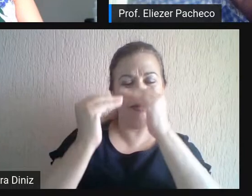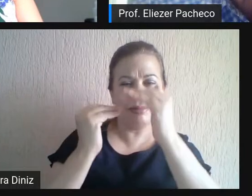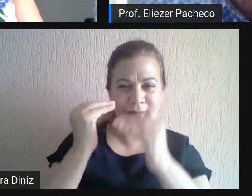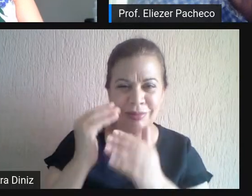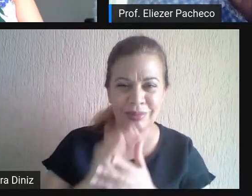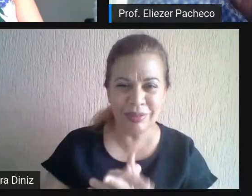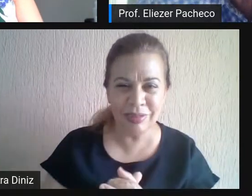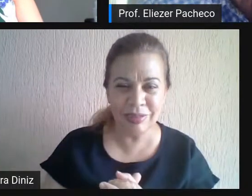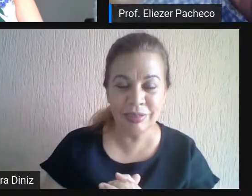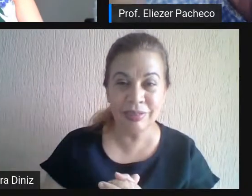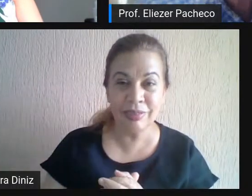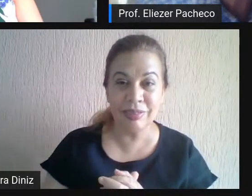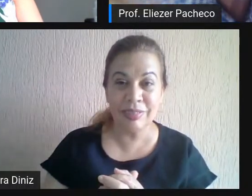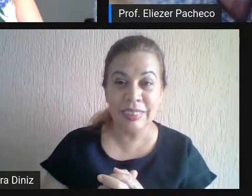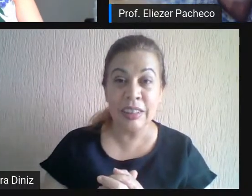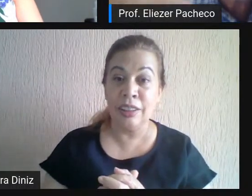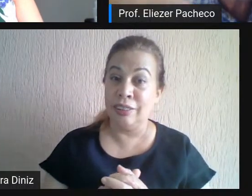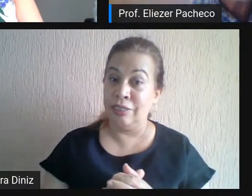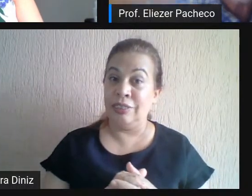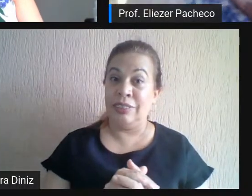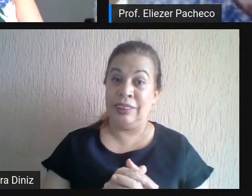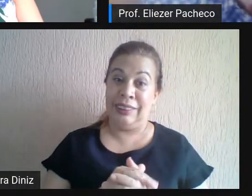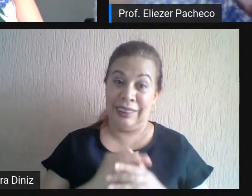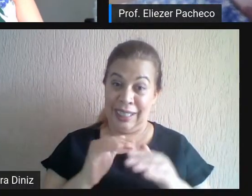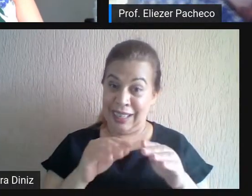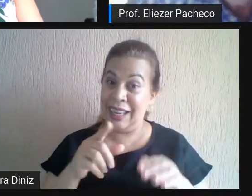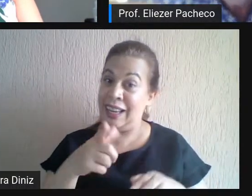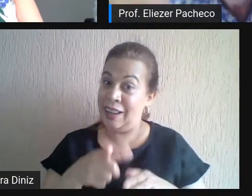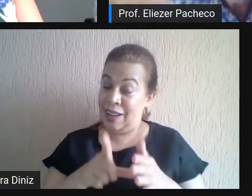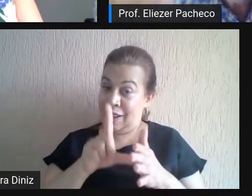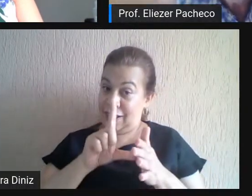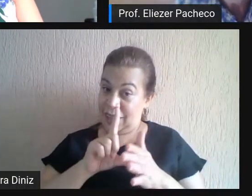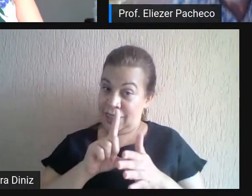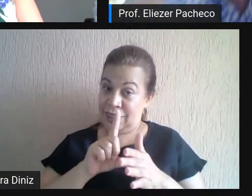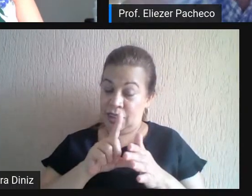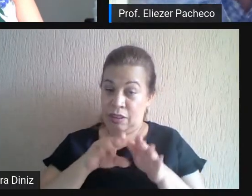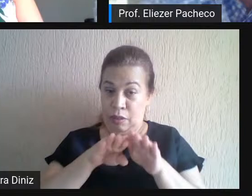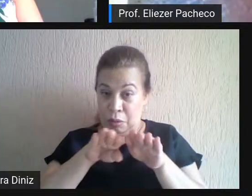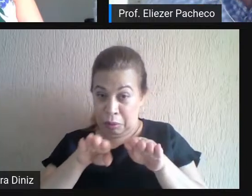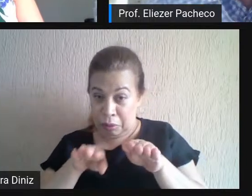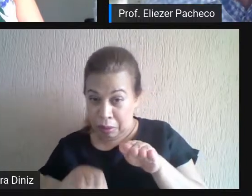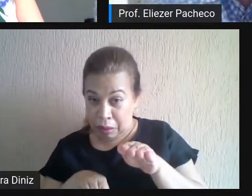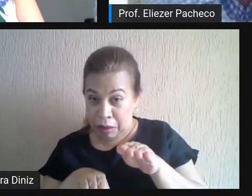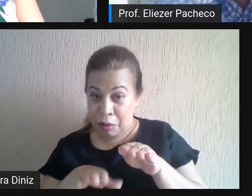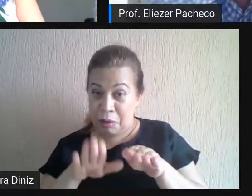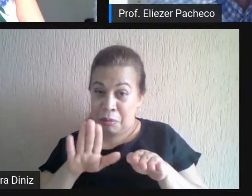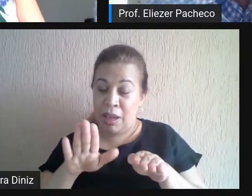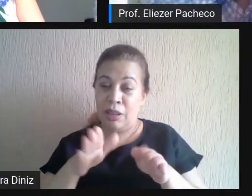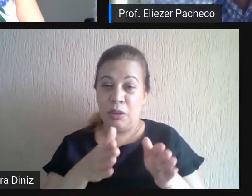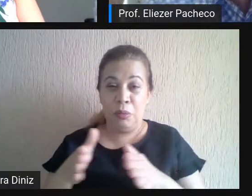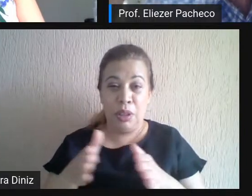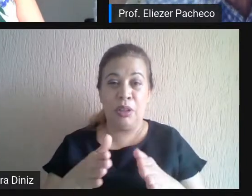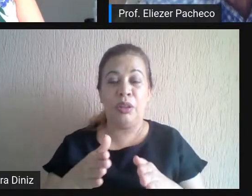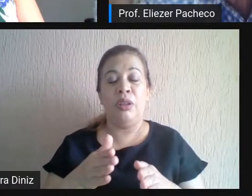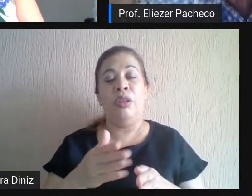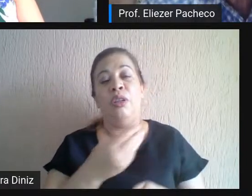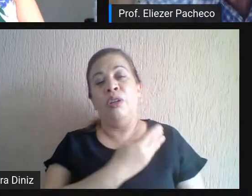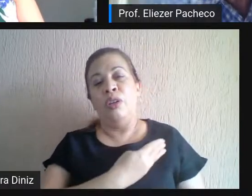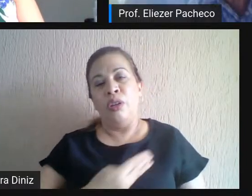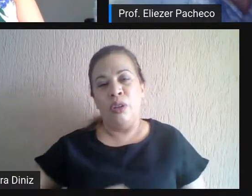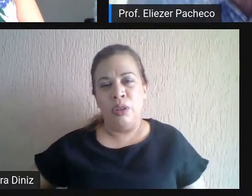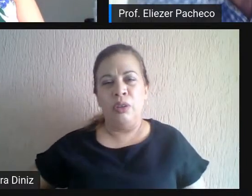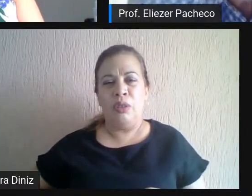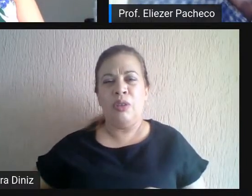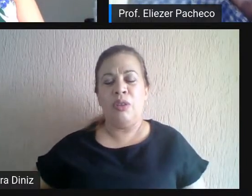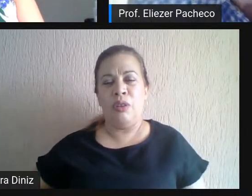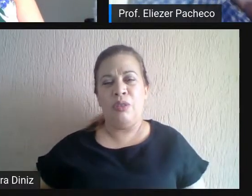vão ser rebaixados, né? Nós saímos da zona do rebaixamento do governo Lula. Mas nós não resolvemos o problema da desigualdade.